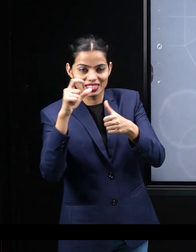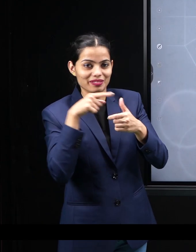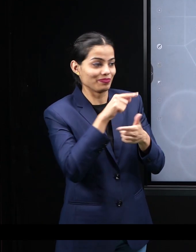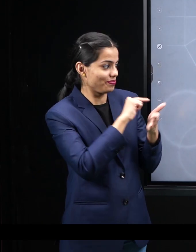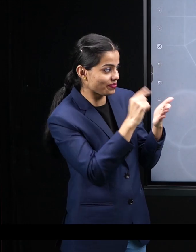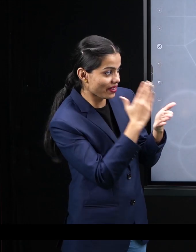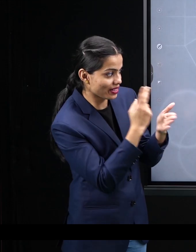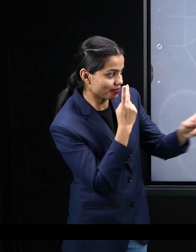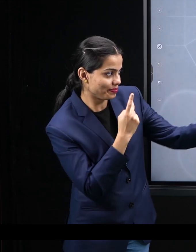AC.